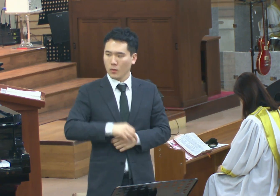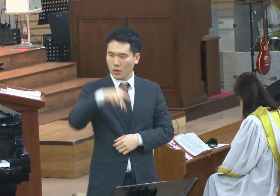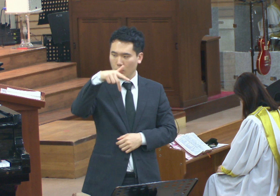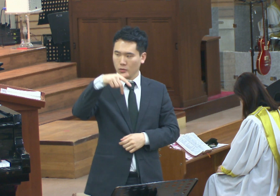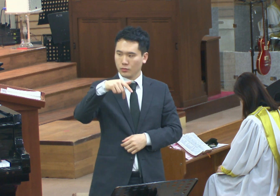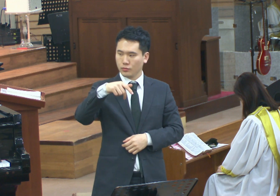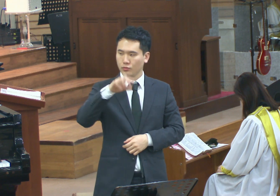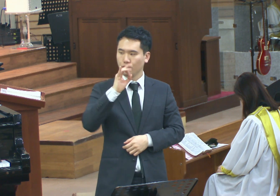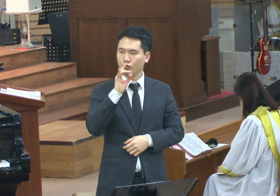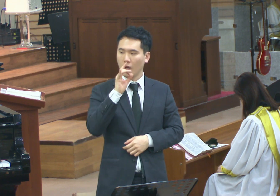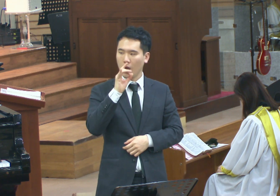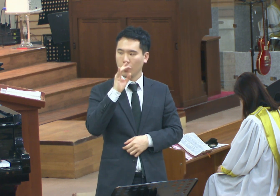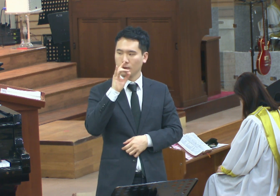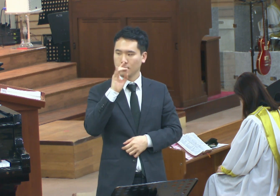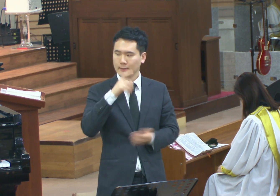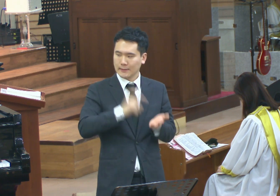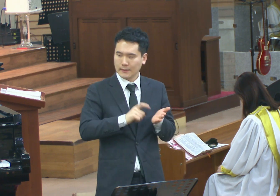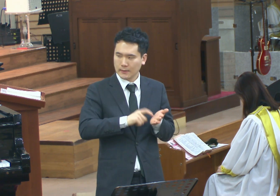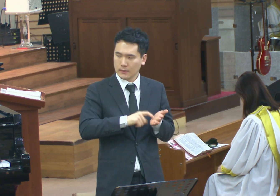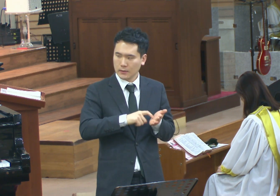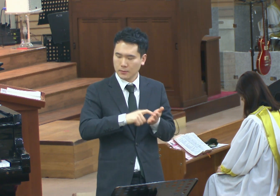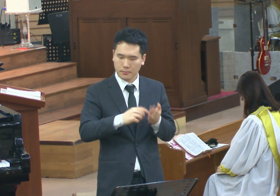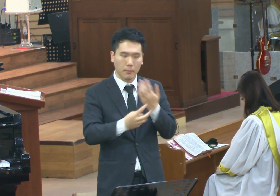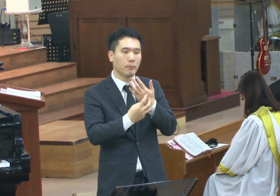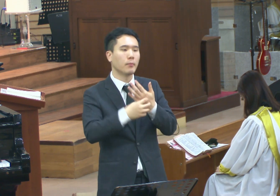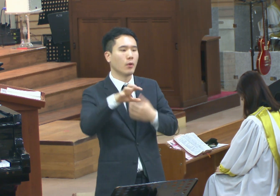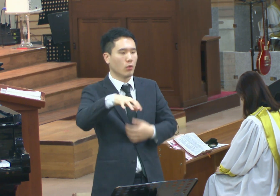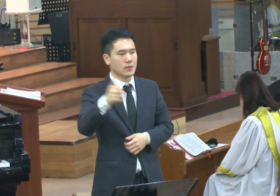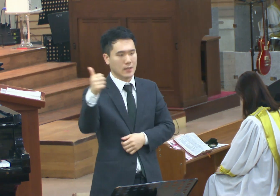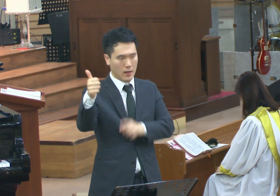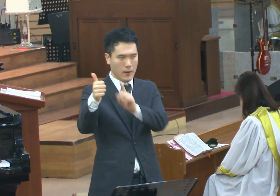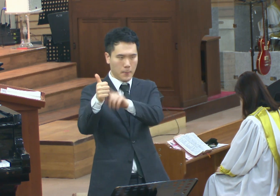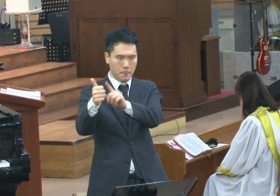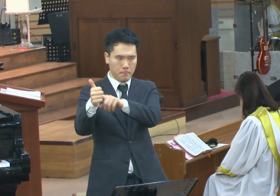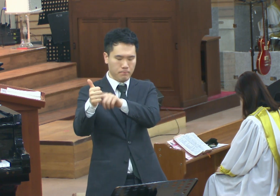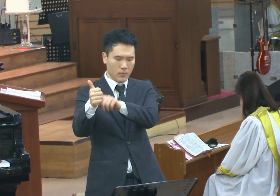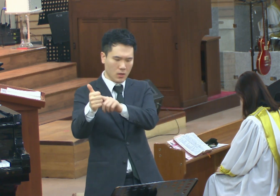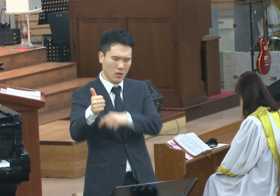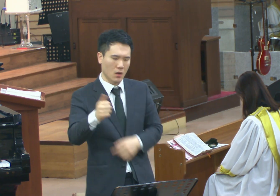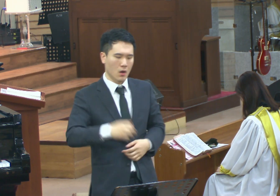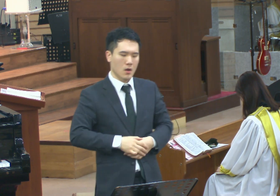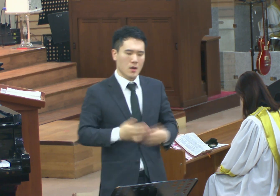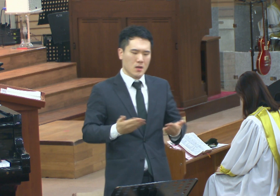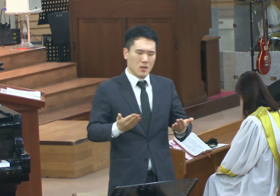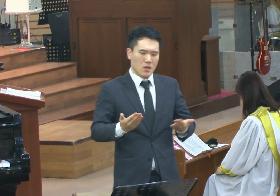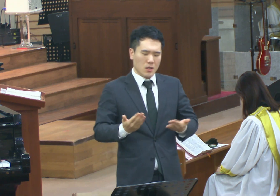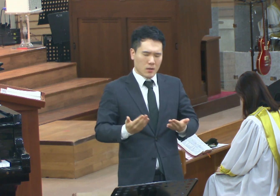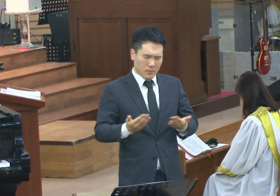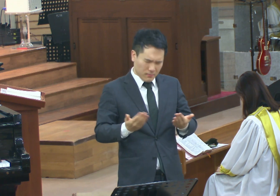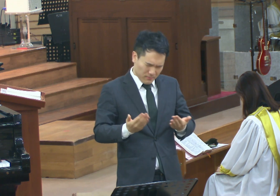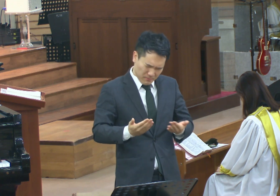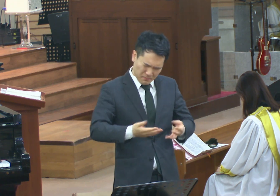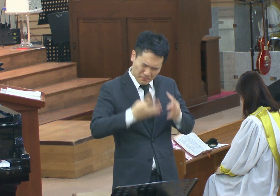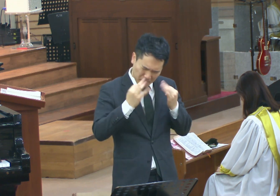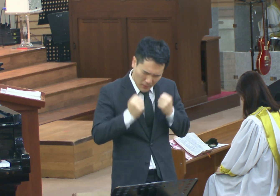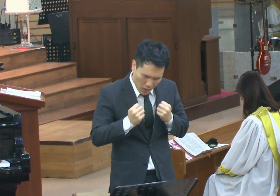의사를 힘들게 하는 자리에 앉혔었나. 탄식이 나오죠. 지금 우리 사회는 피로 사회예요. 피로